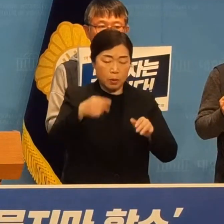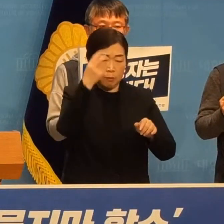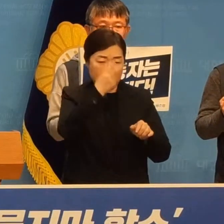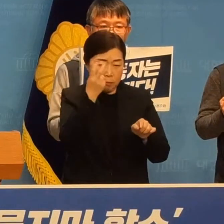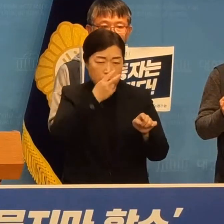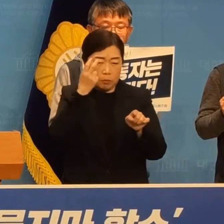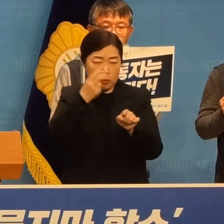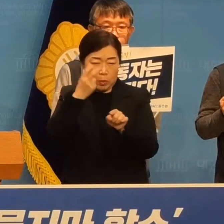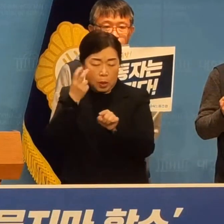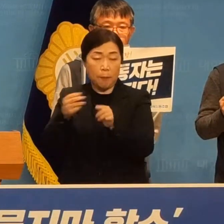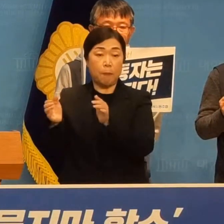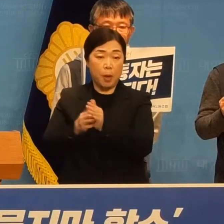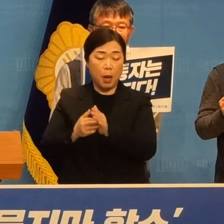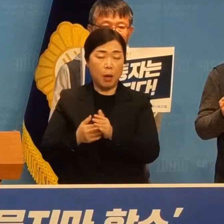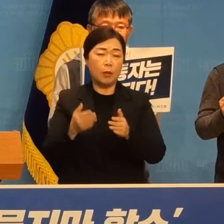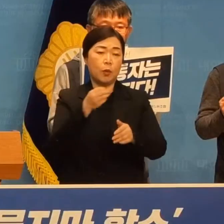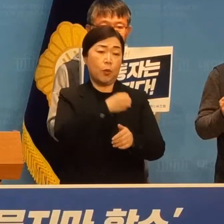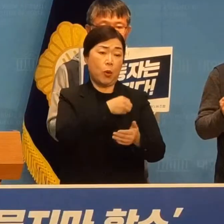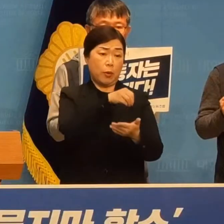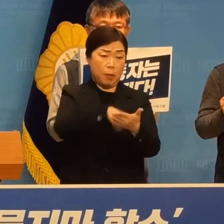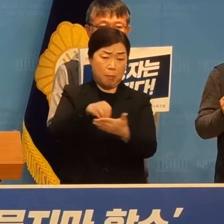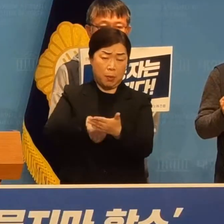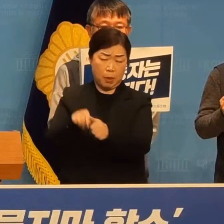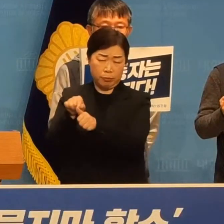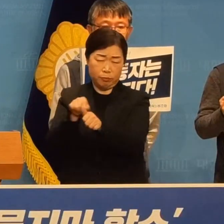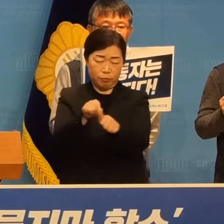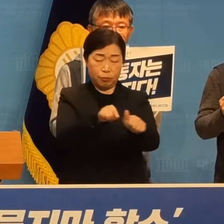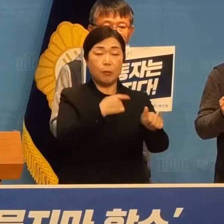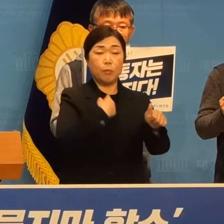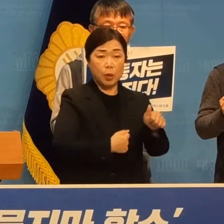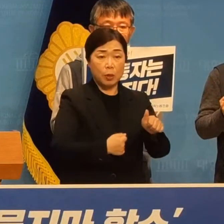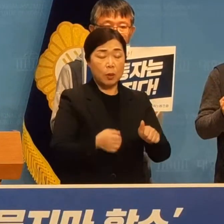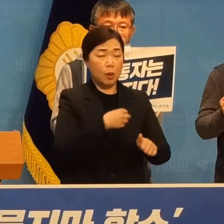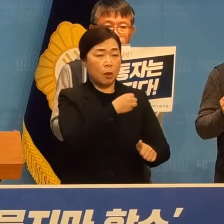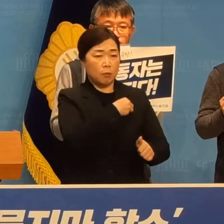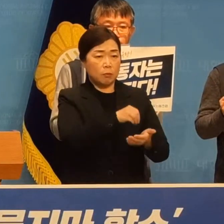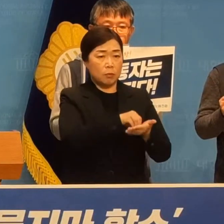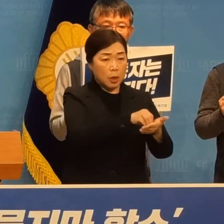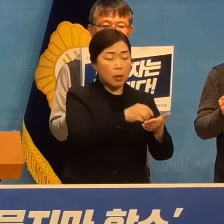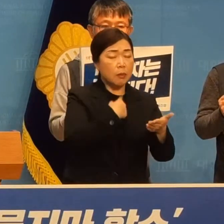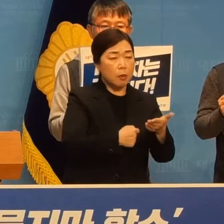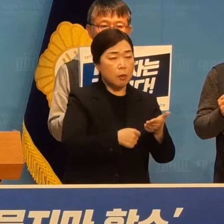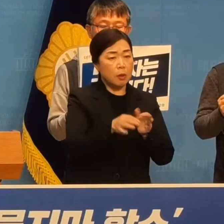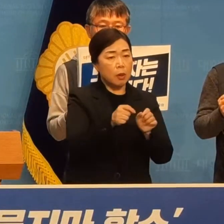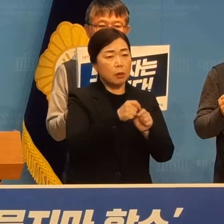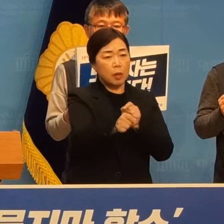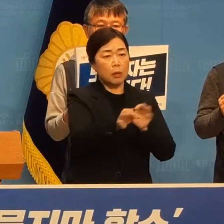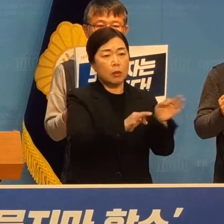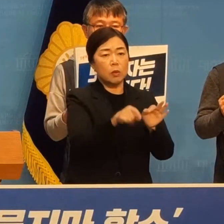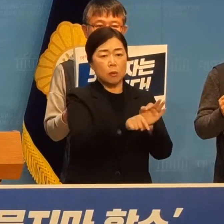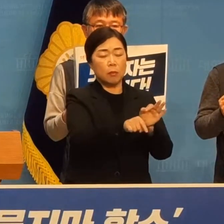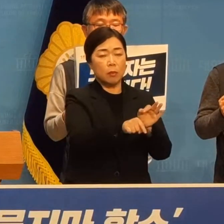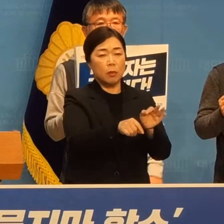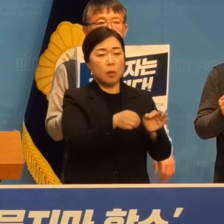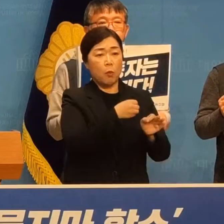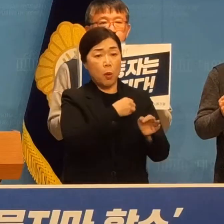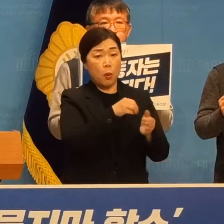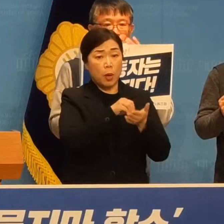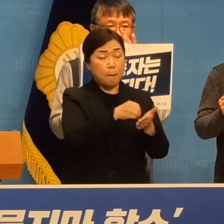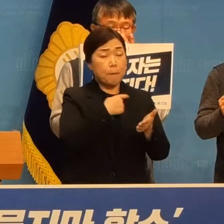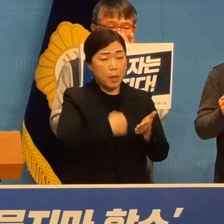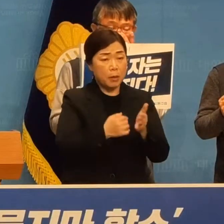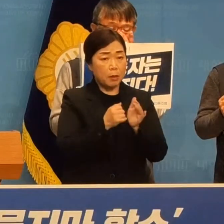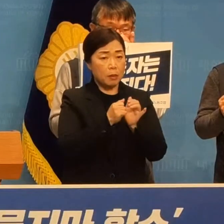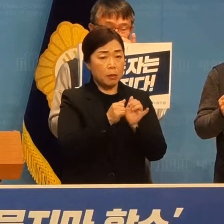탈퇴를 강요했으며 조합원들이 가입한 대리점들이 잇따라 문을 닫았다고 합니다. 이 모든 것이